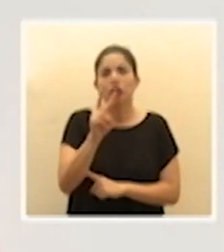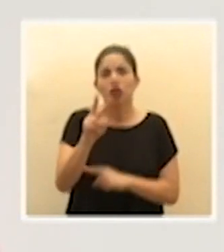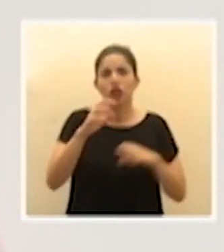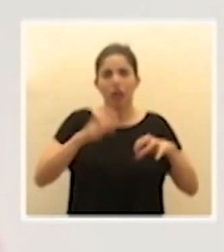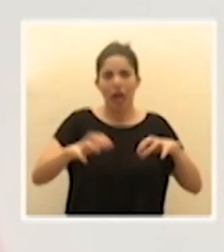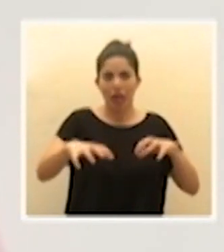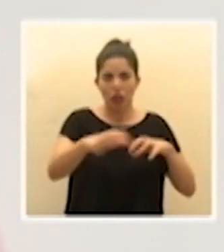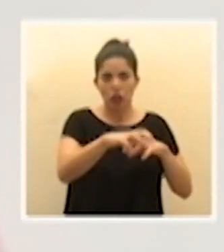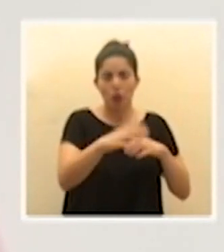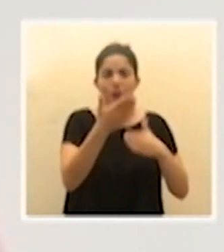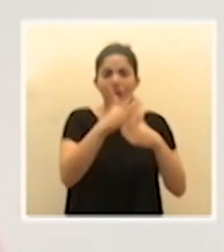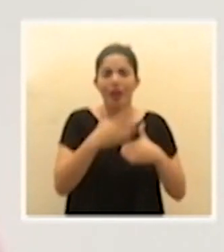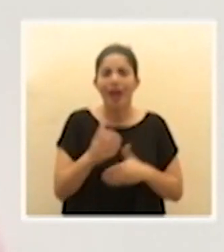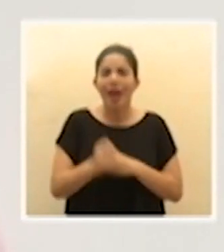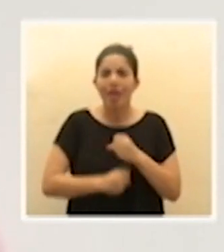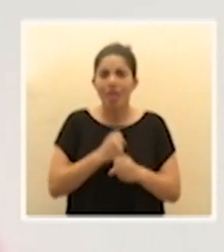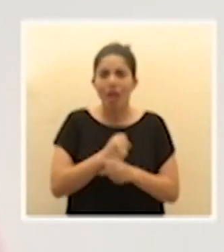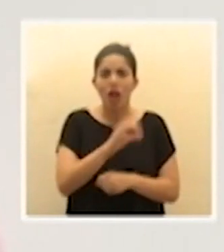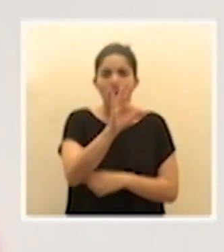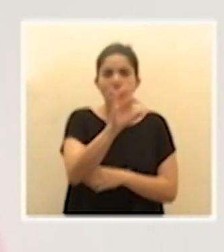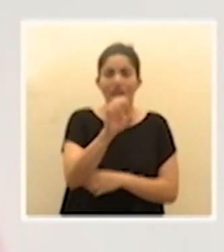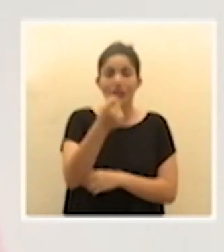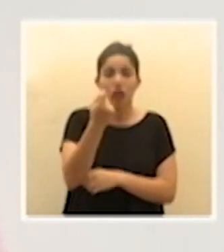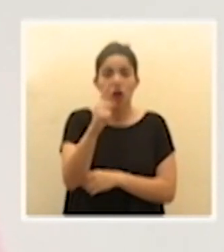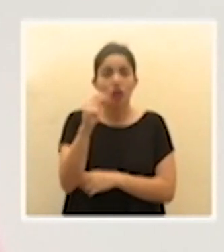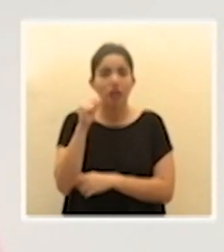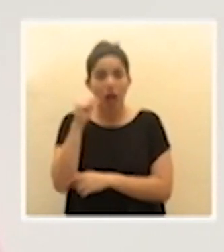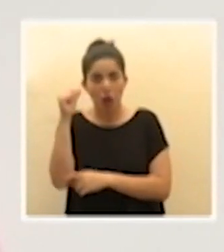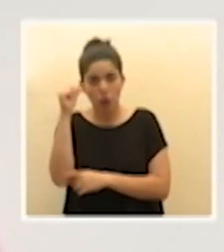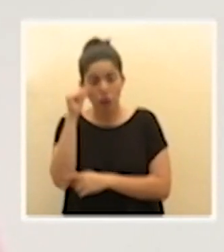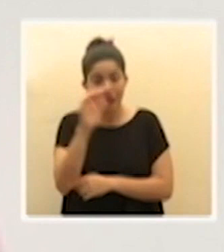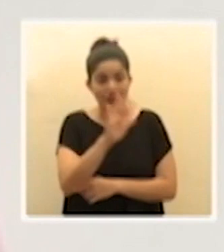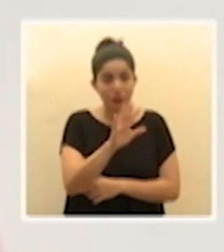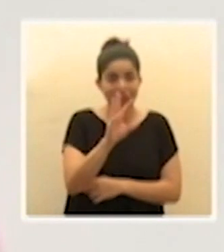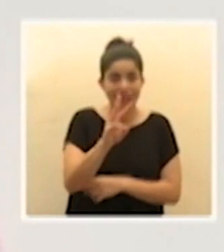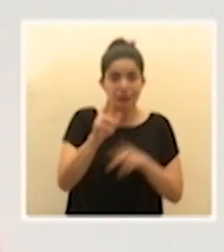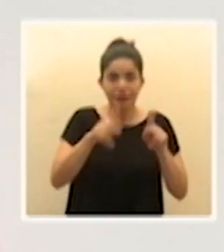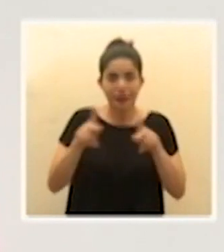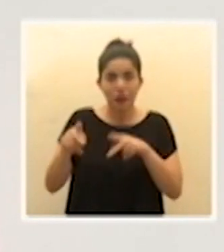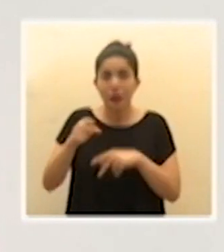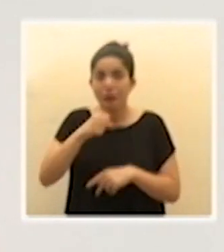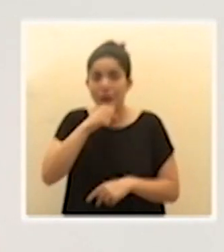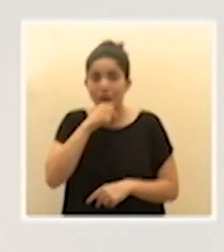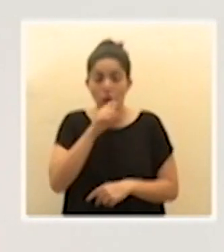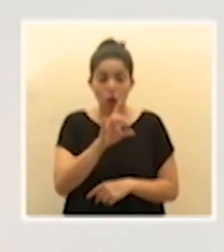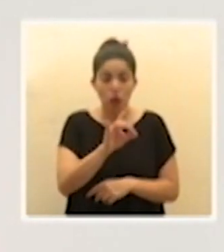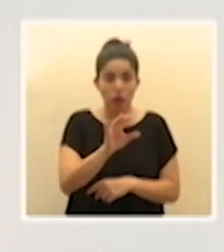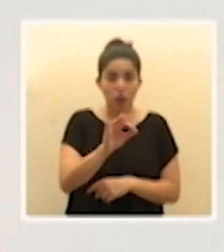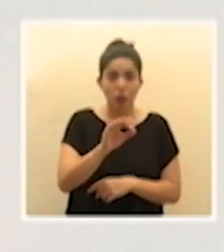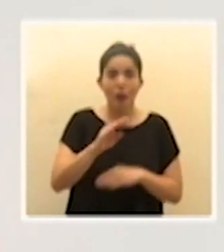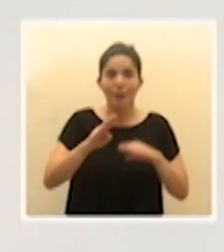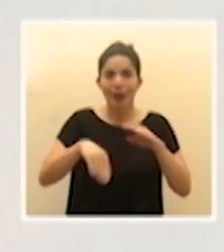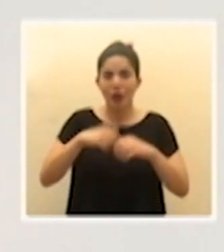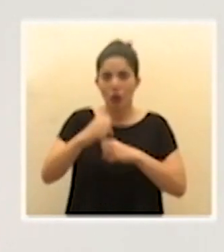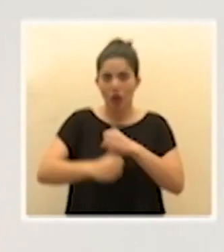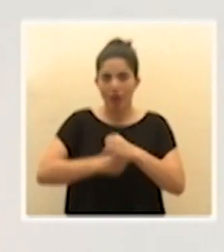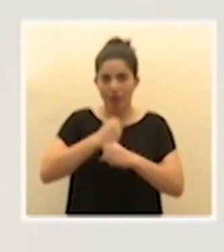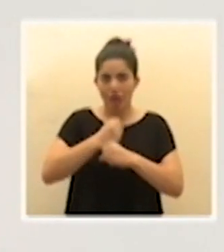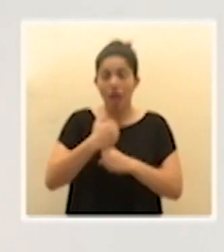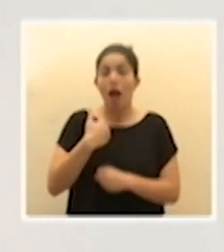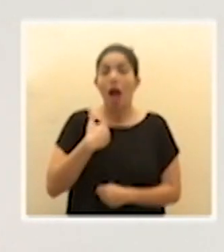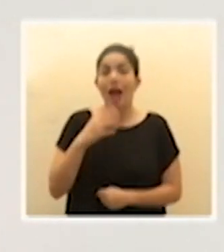cantones. Por edad tenemos 911 adultos, 56 personas mayores y 89 menores de edad. Se